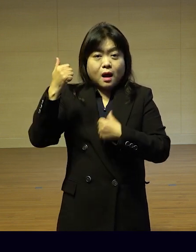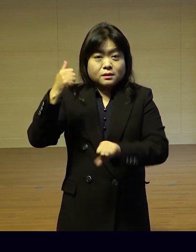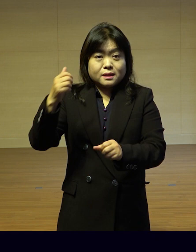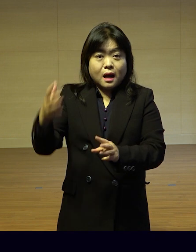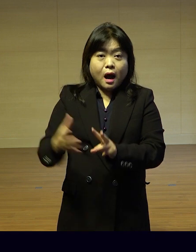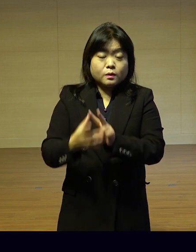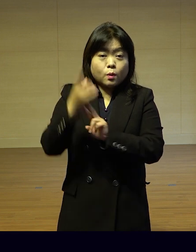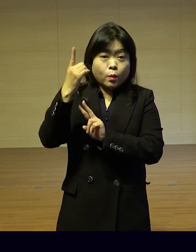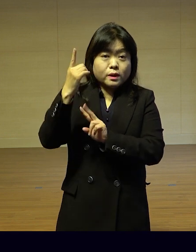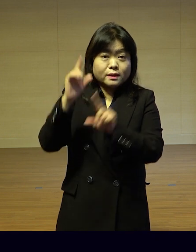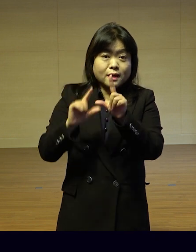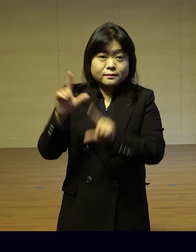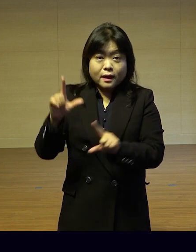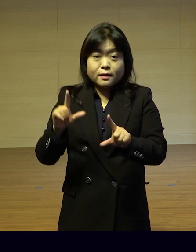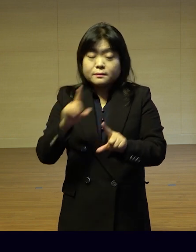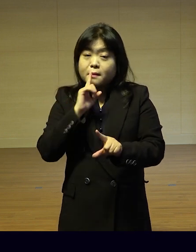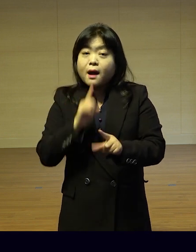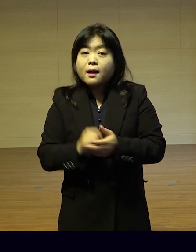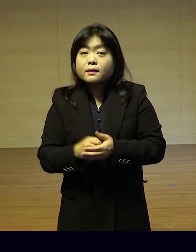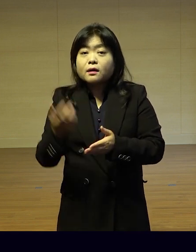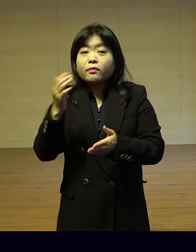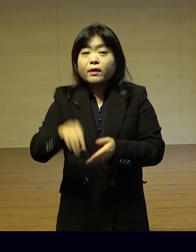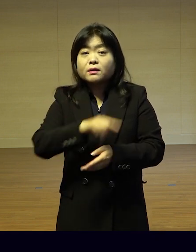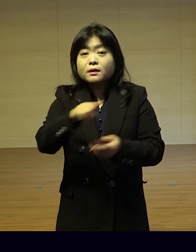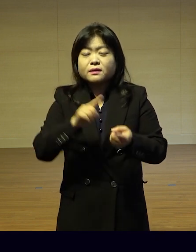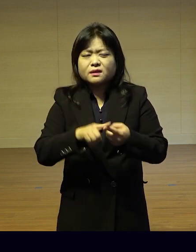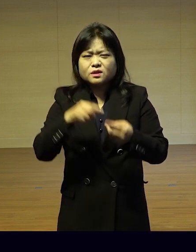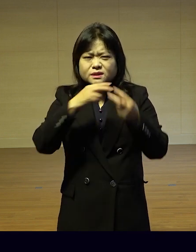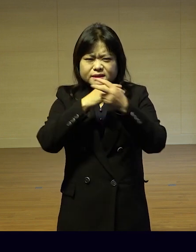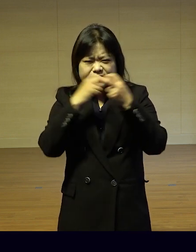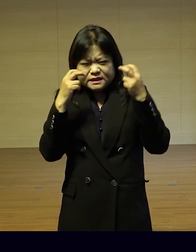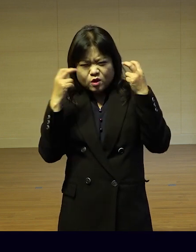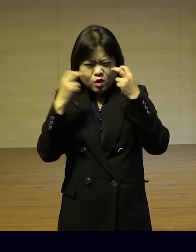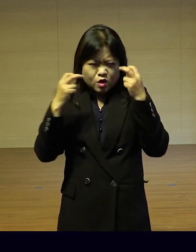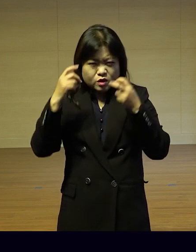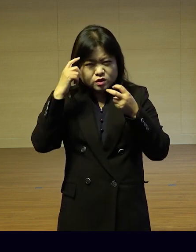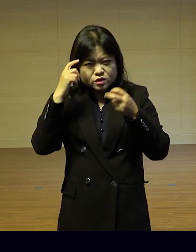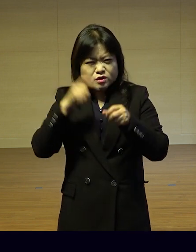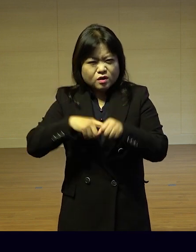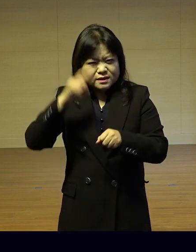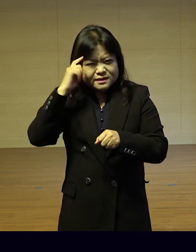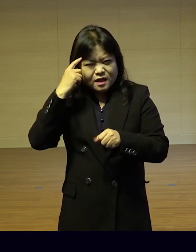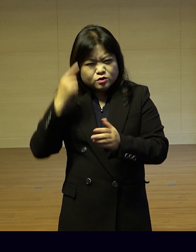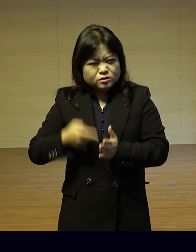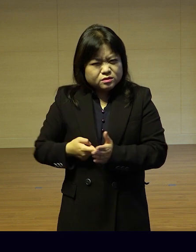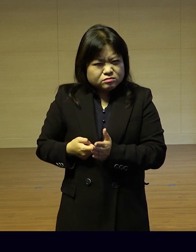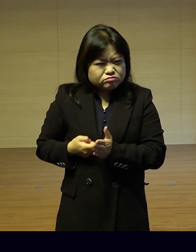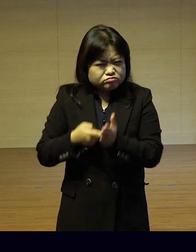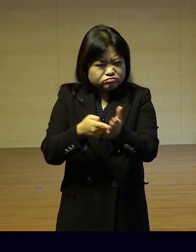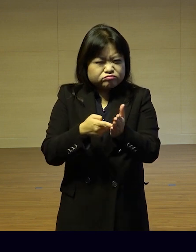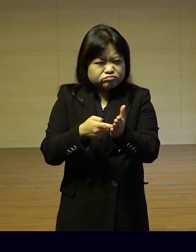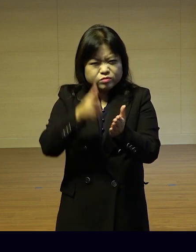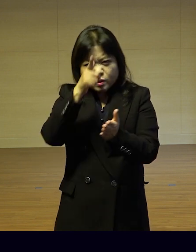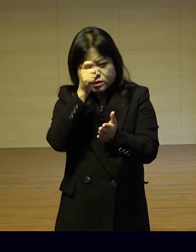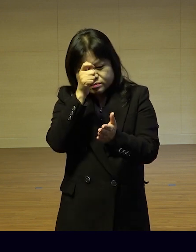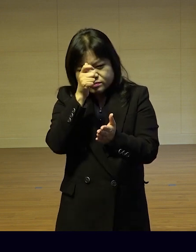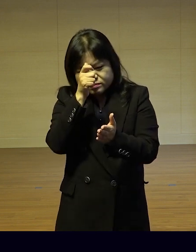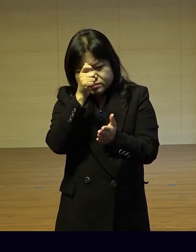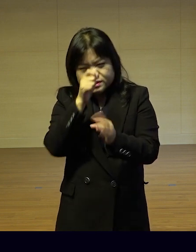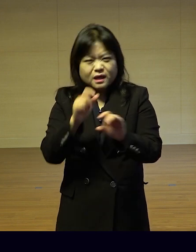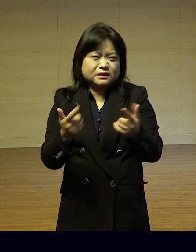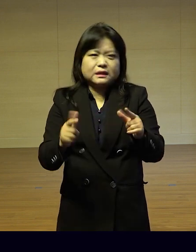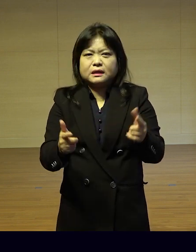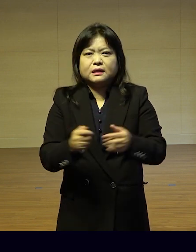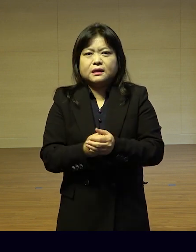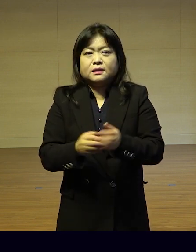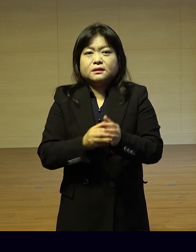하는데 그런 면에 있어서 순수 이성적인 사유를 끝까지 밀고 나갔다고는 볼 수 없습니다. 그래서